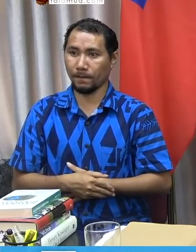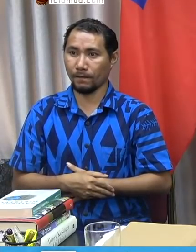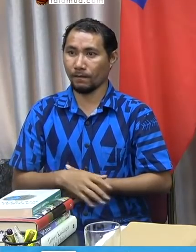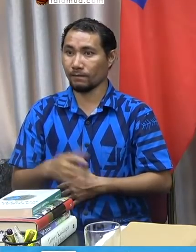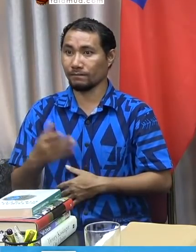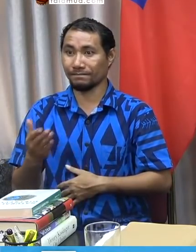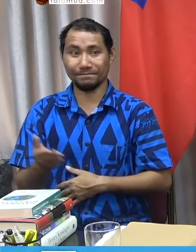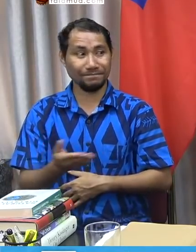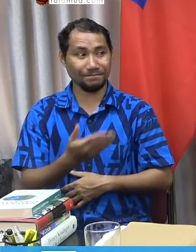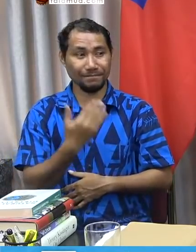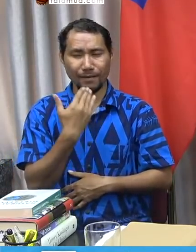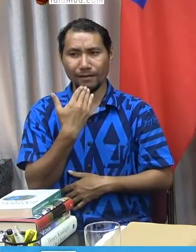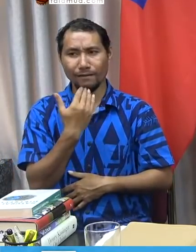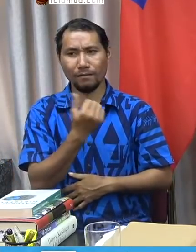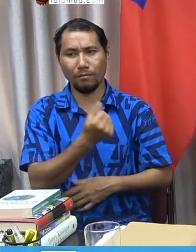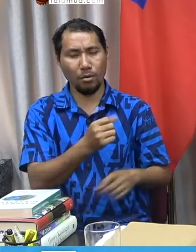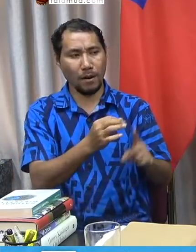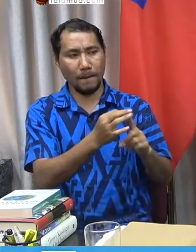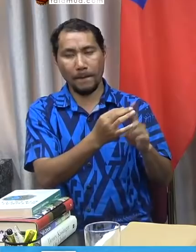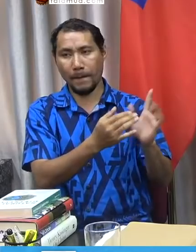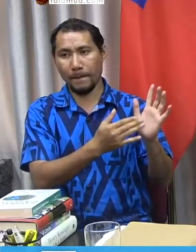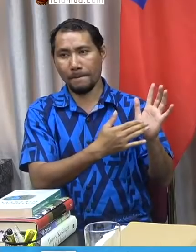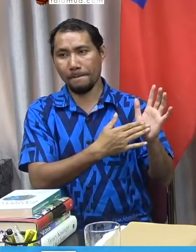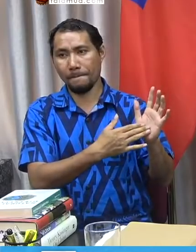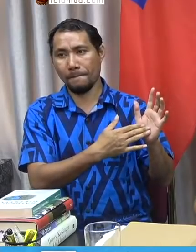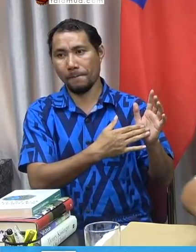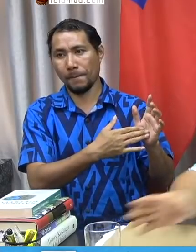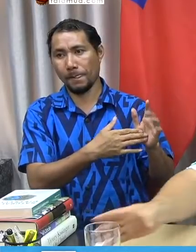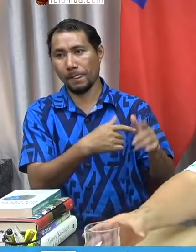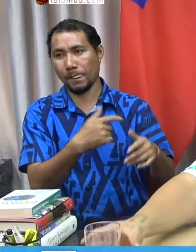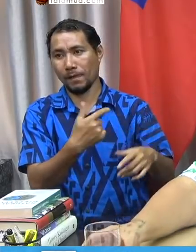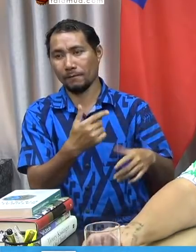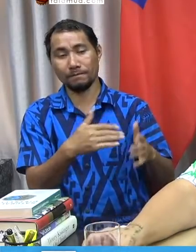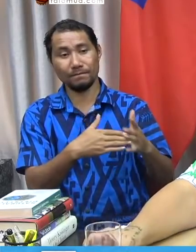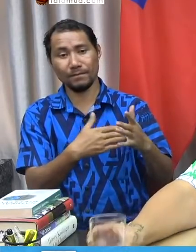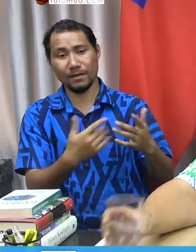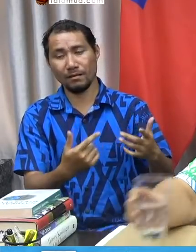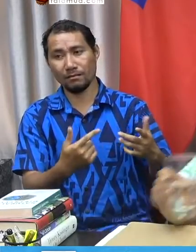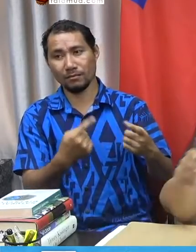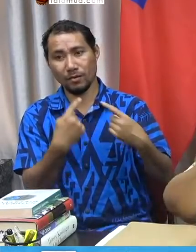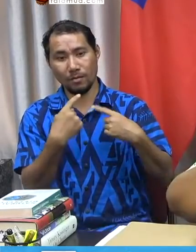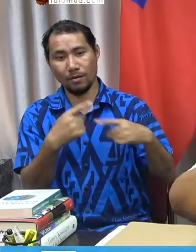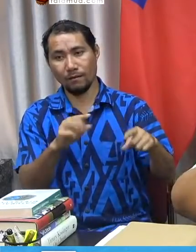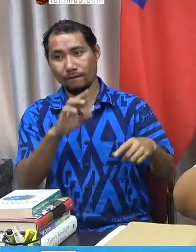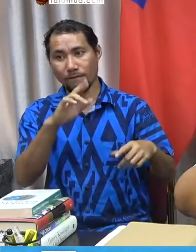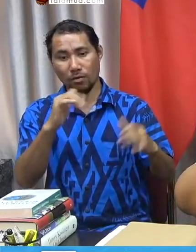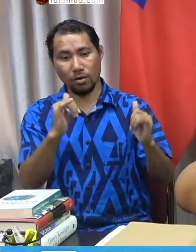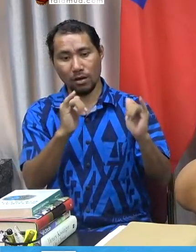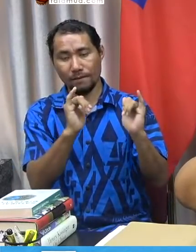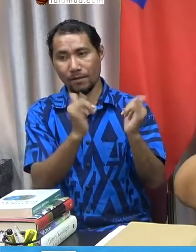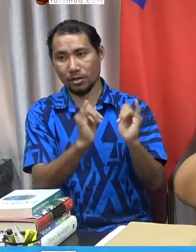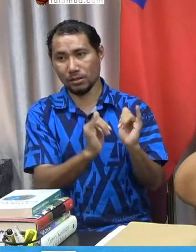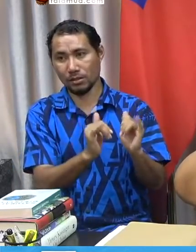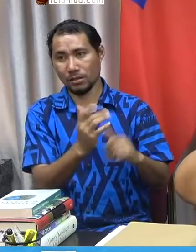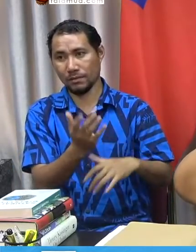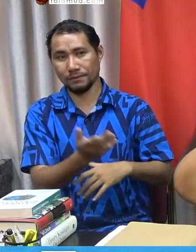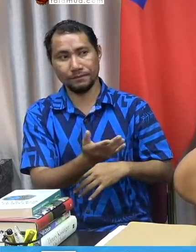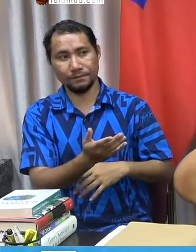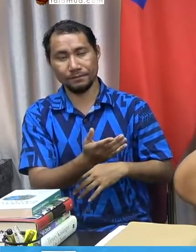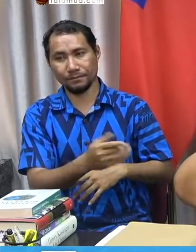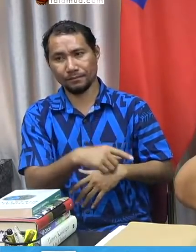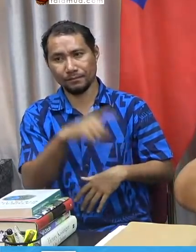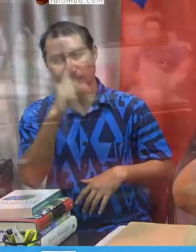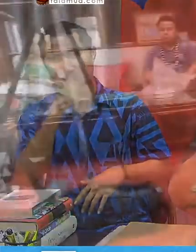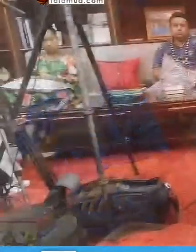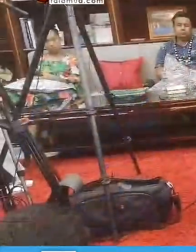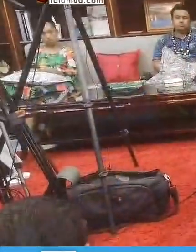Nau fionga whamon mole tato o mai i polo ingo whaanami tuku whakose pe mawhai lava ona